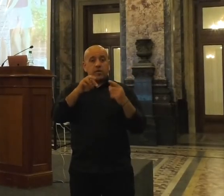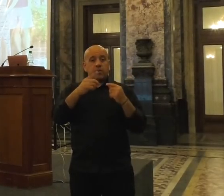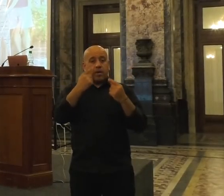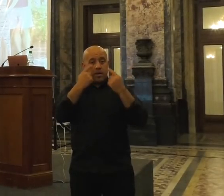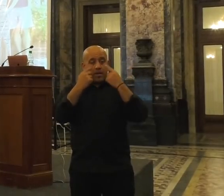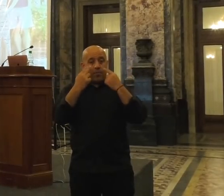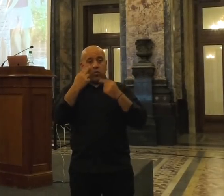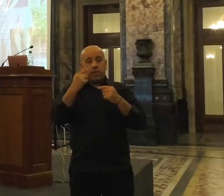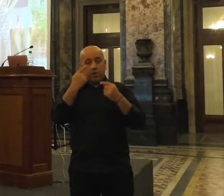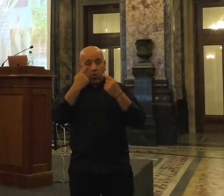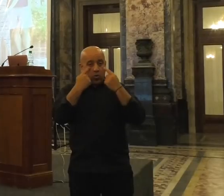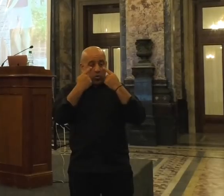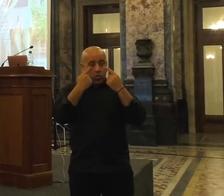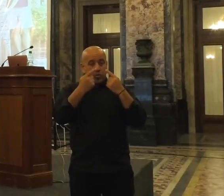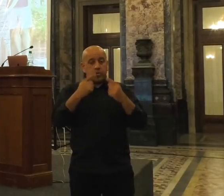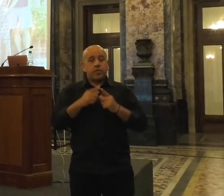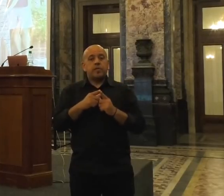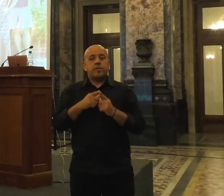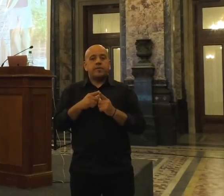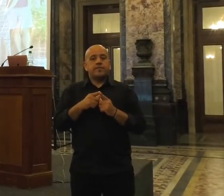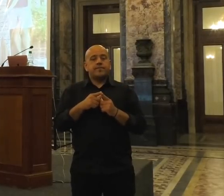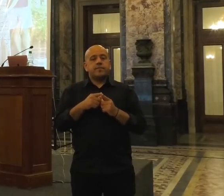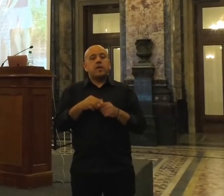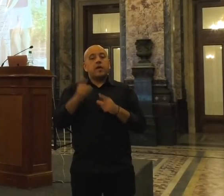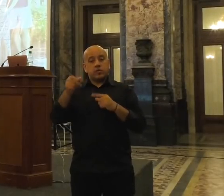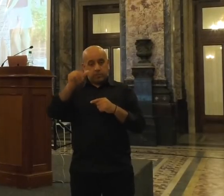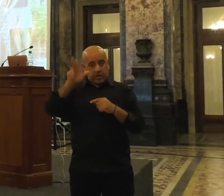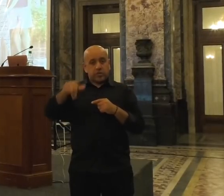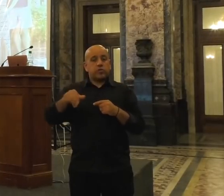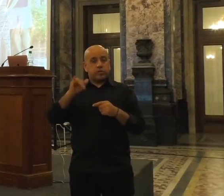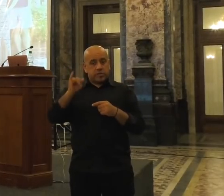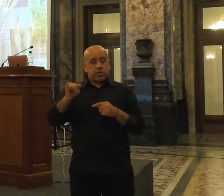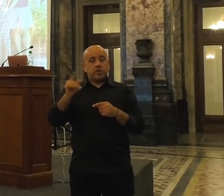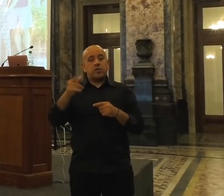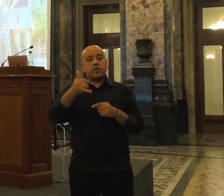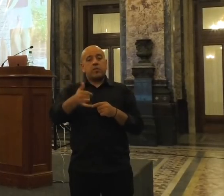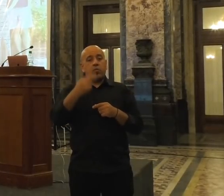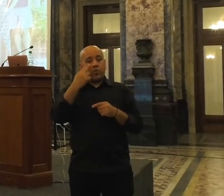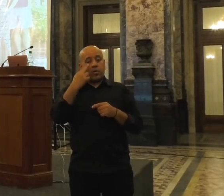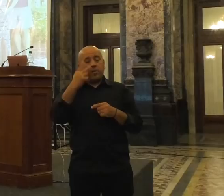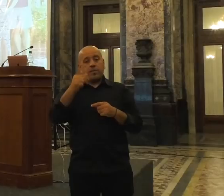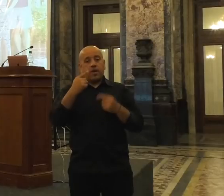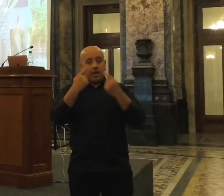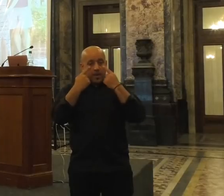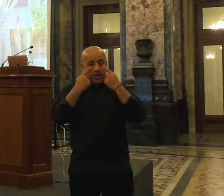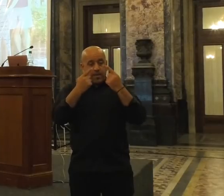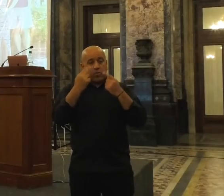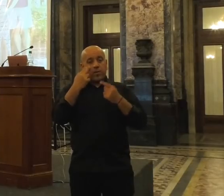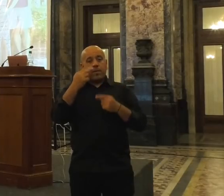y físicamente el ojo. Tienes toda la razón. Tenemos un problema, la miopía, por